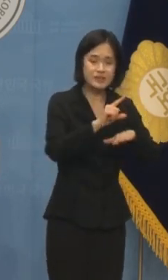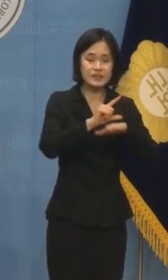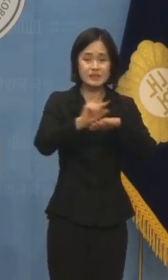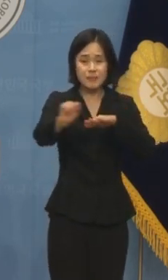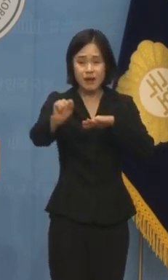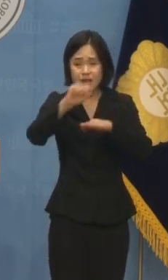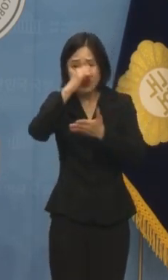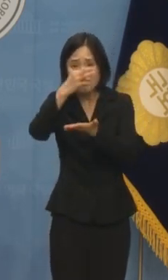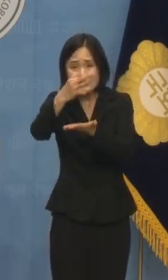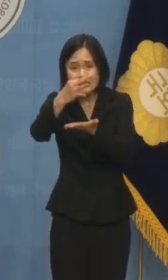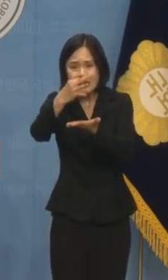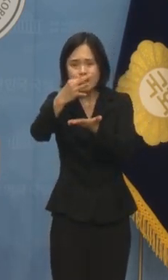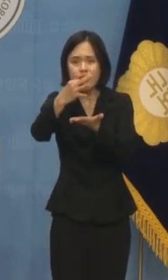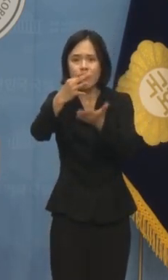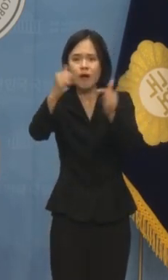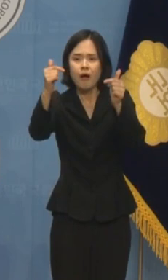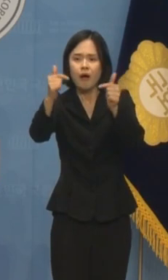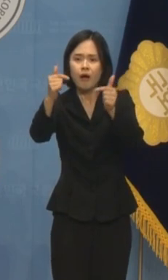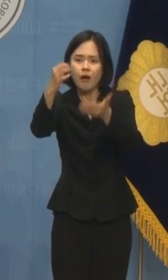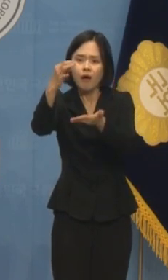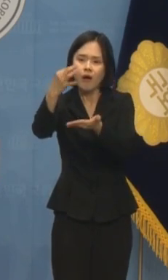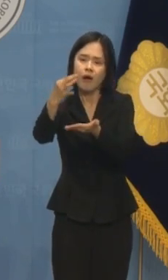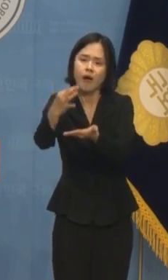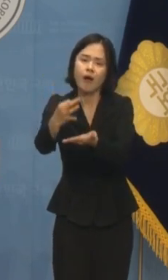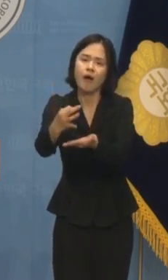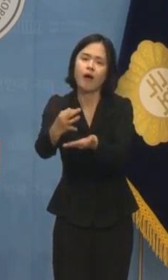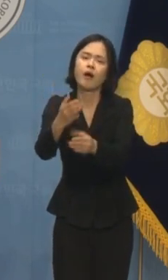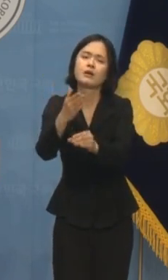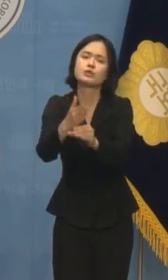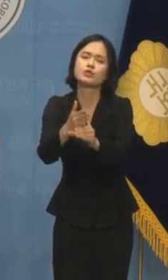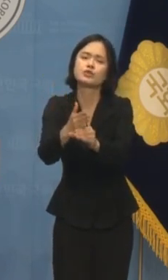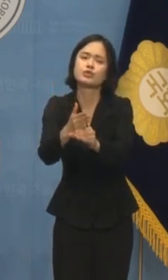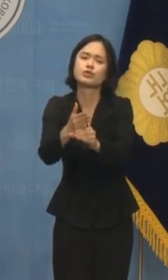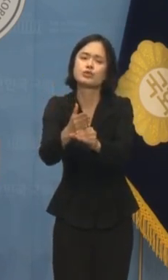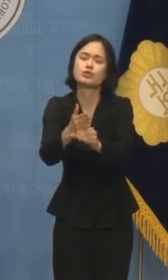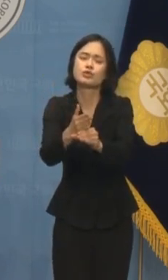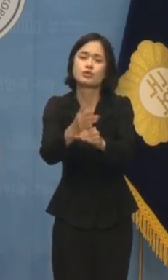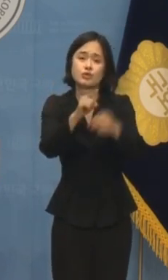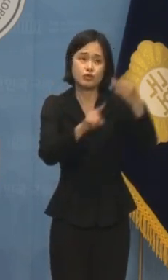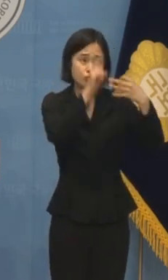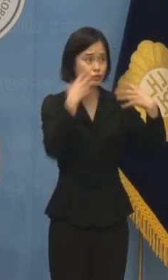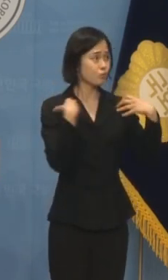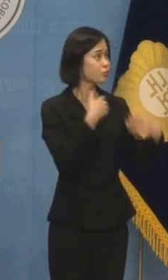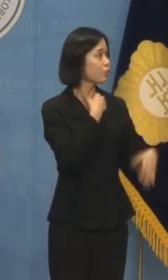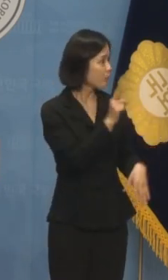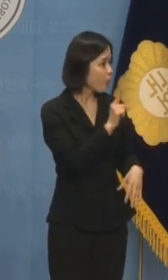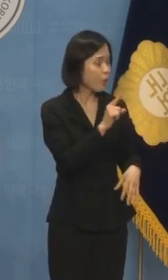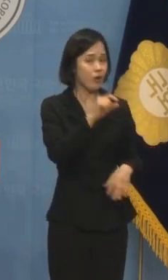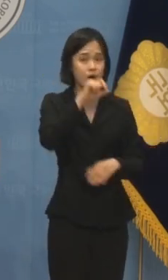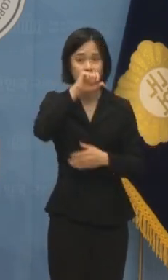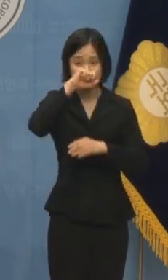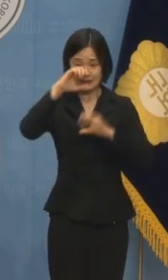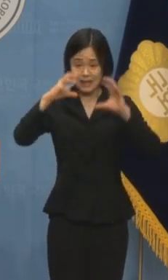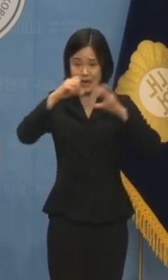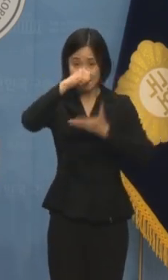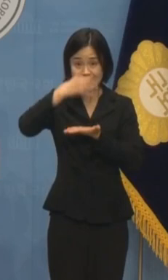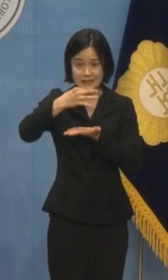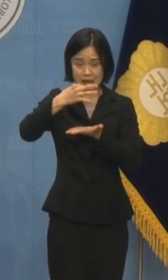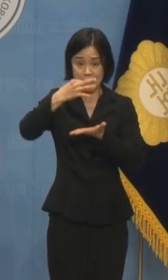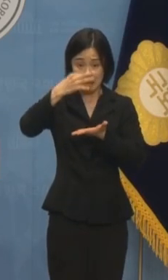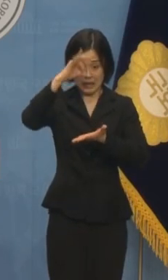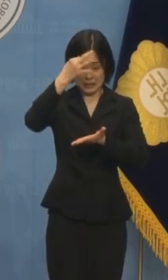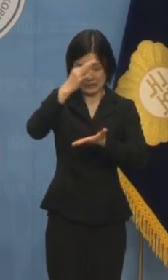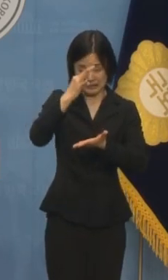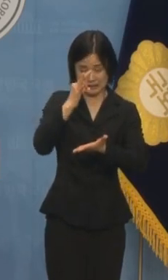있습니다 기여이 나라 곡간을 텅텅 다 비워 버리겠다는 것이이 정부의 진짜